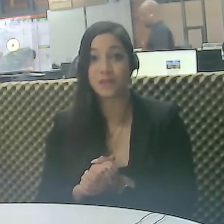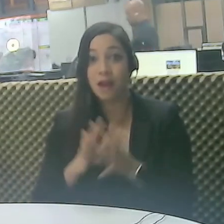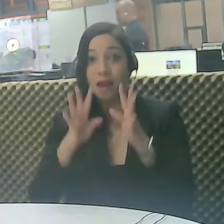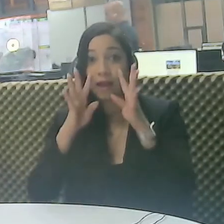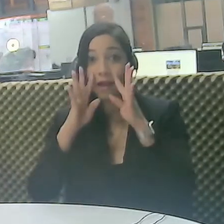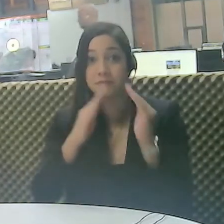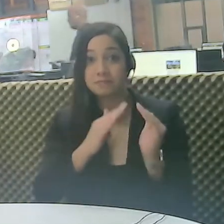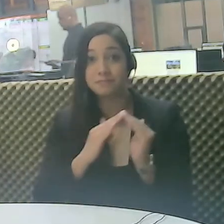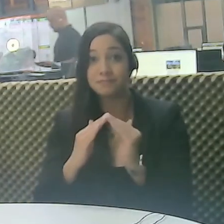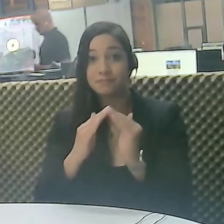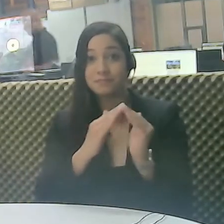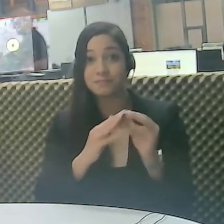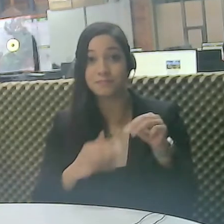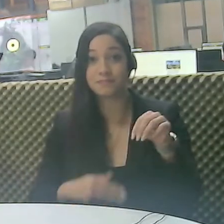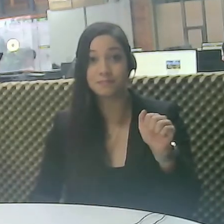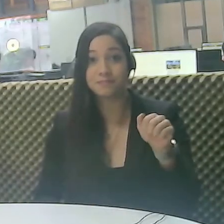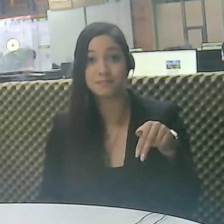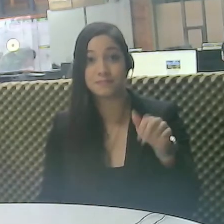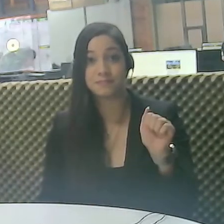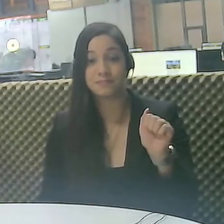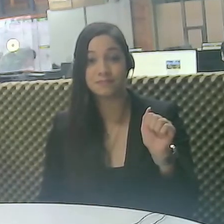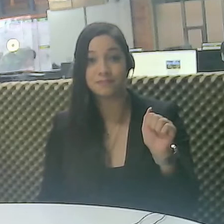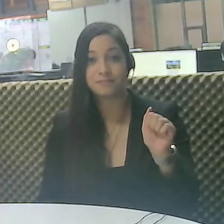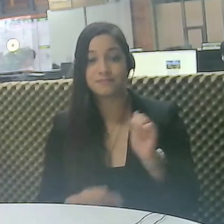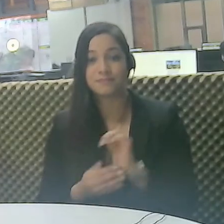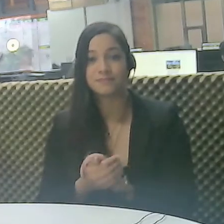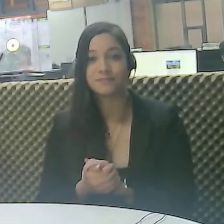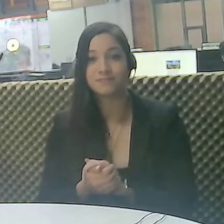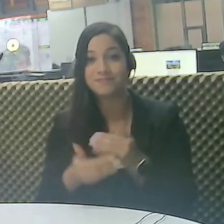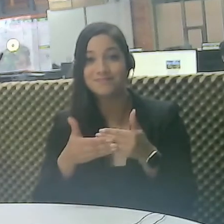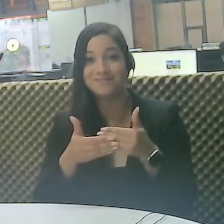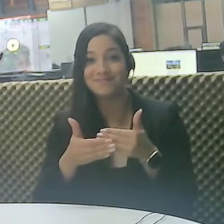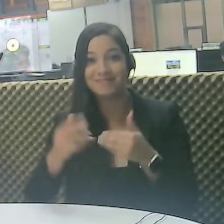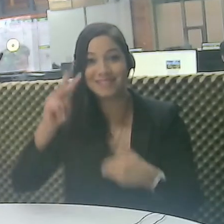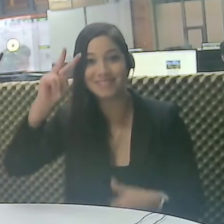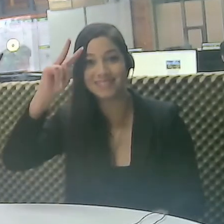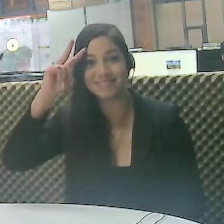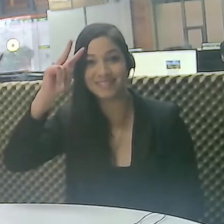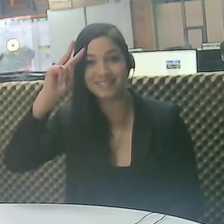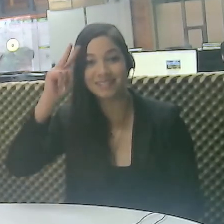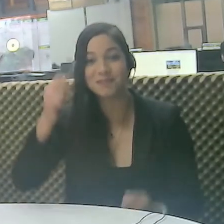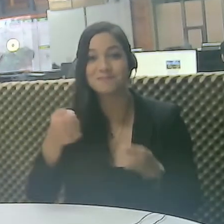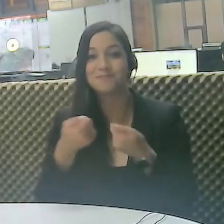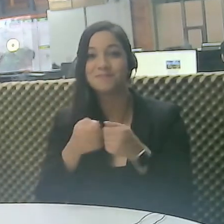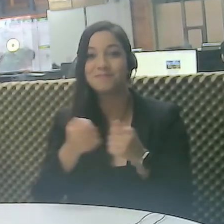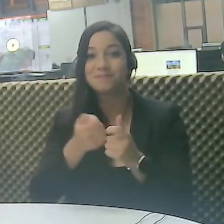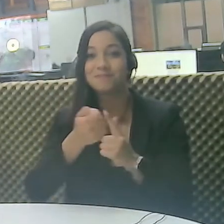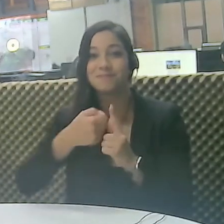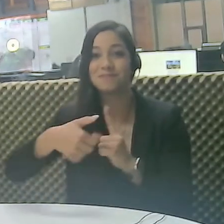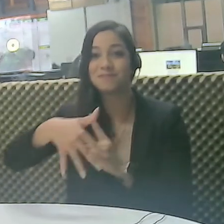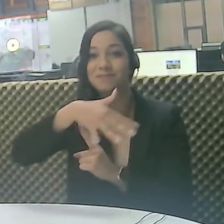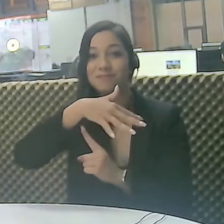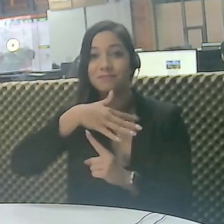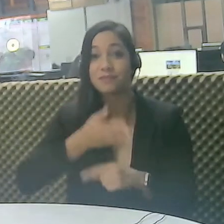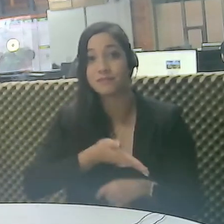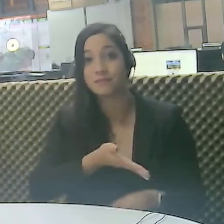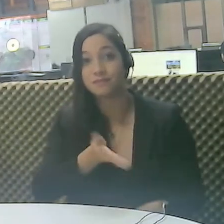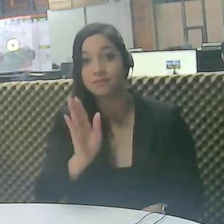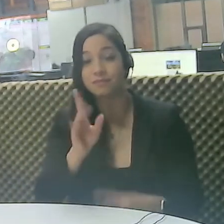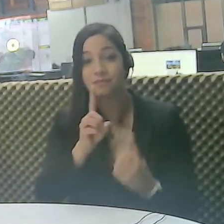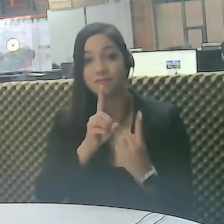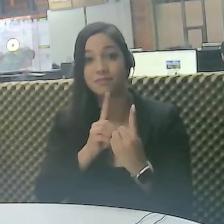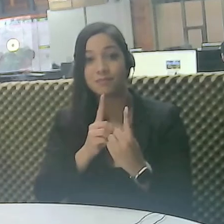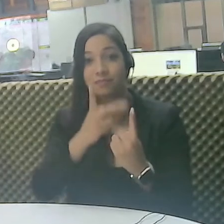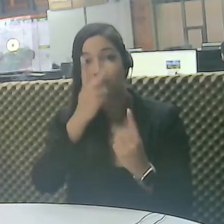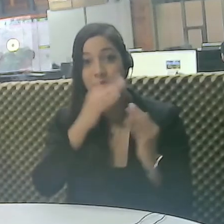Atenção, moradores do assentamento Maná. A partir de segunda-feira, o Busão Social estará no local para atender os